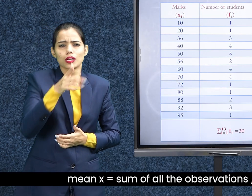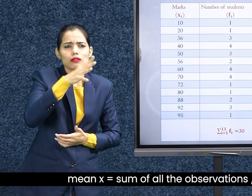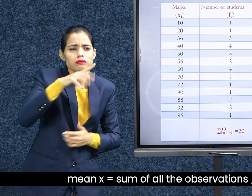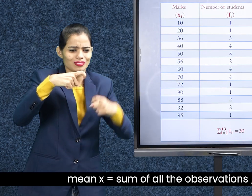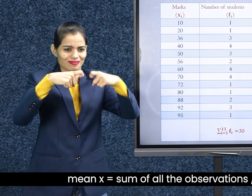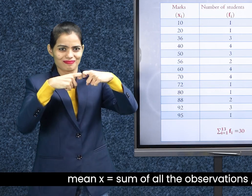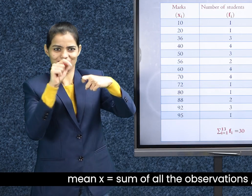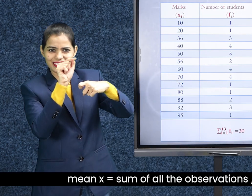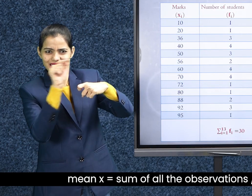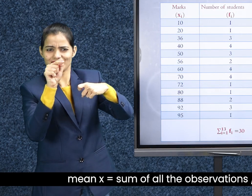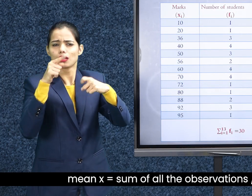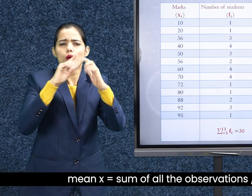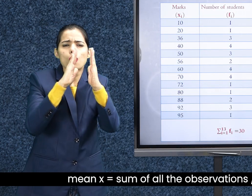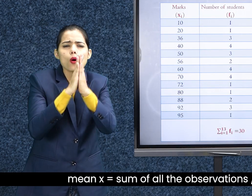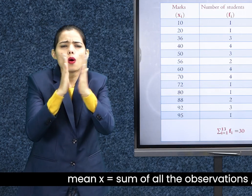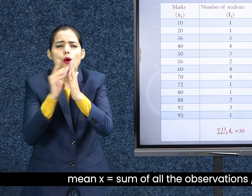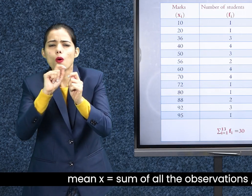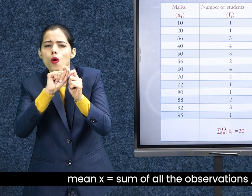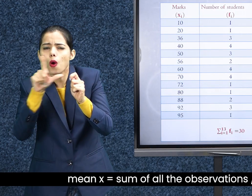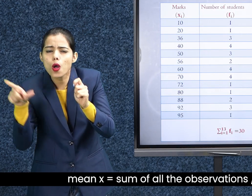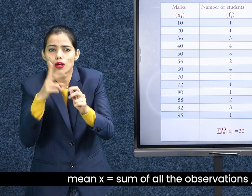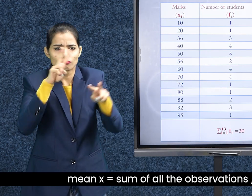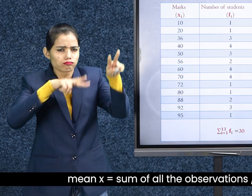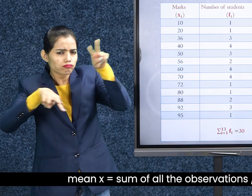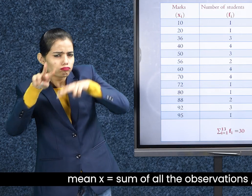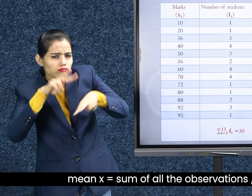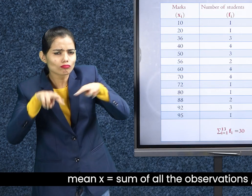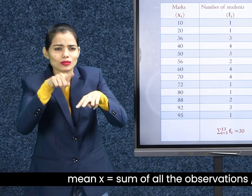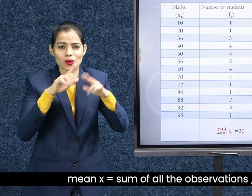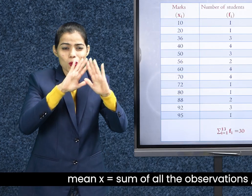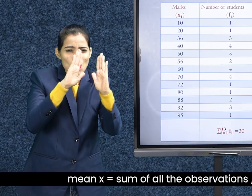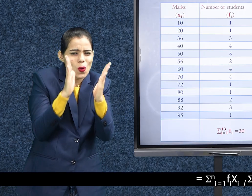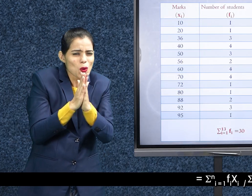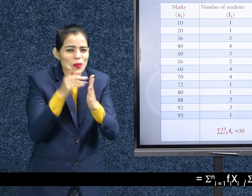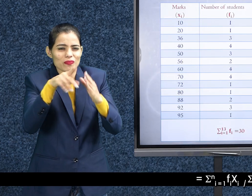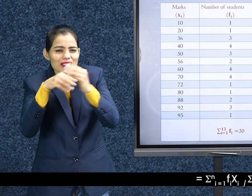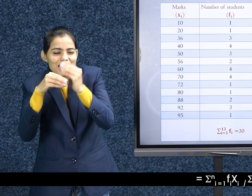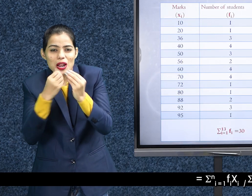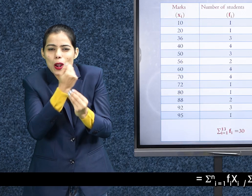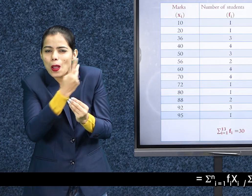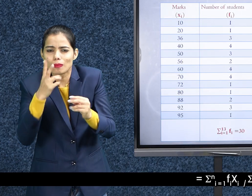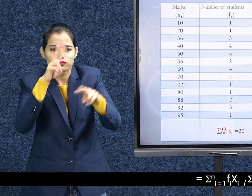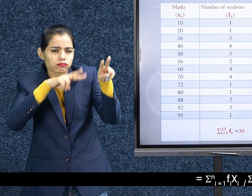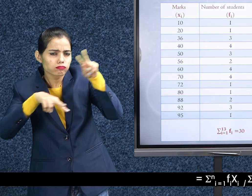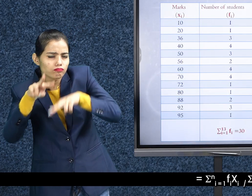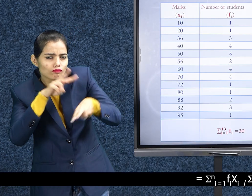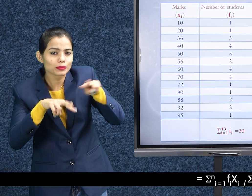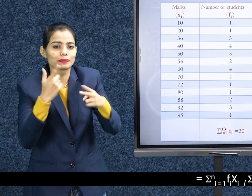ಅಂದ್ರೆ ಮೀನ್ x is equal to sum of all the observations total number of observations is equal to